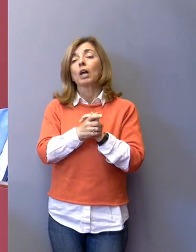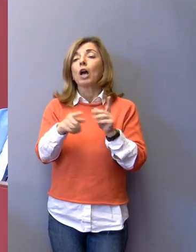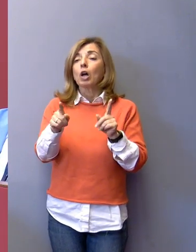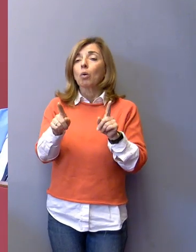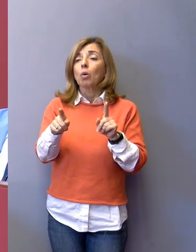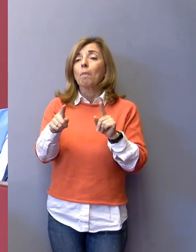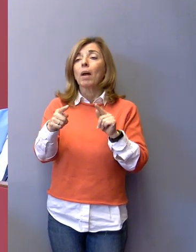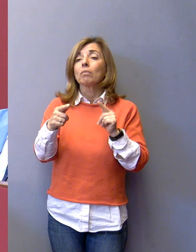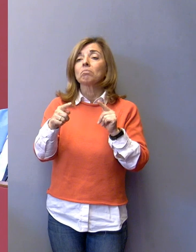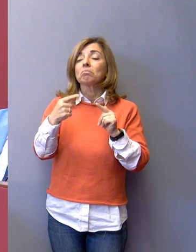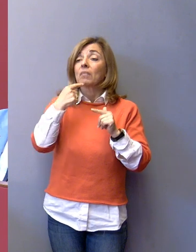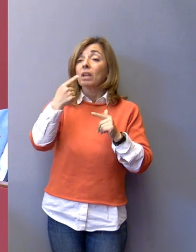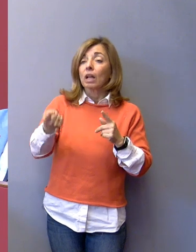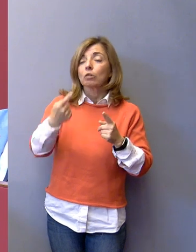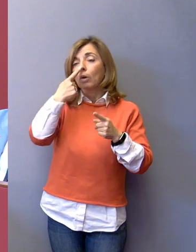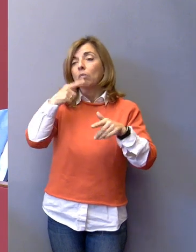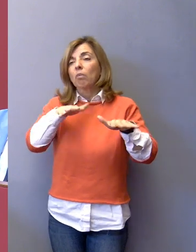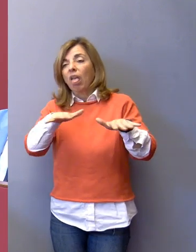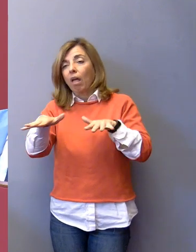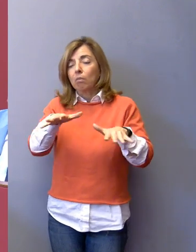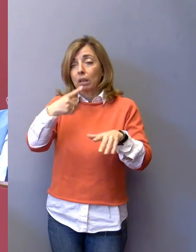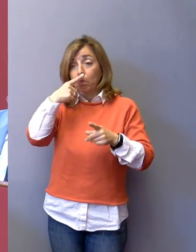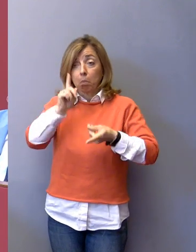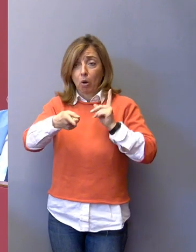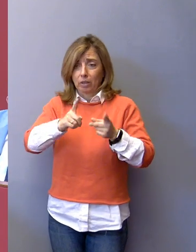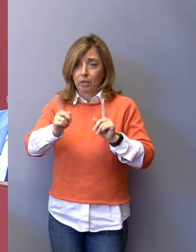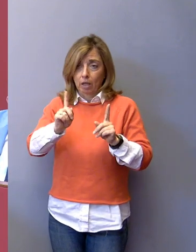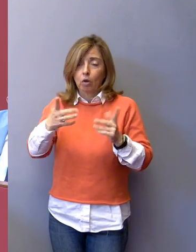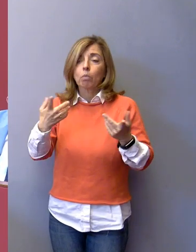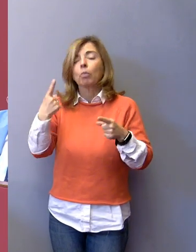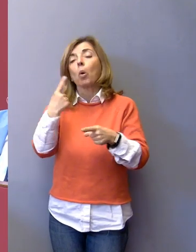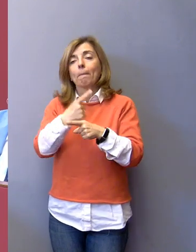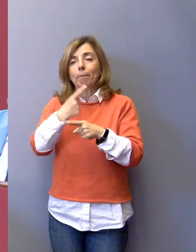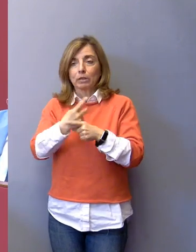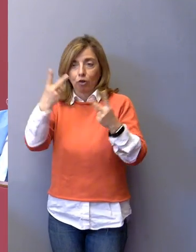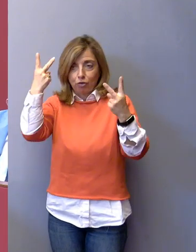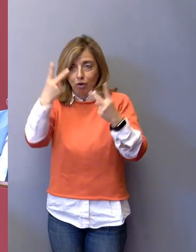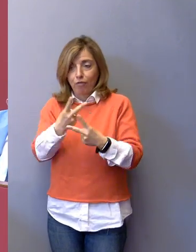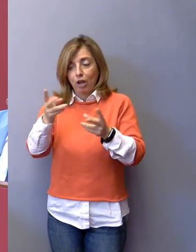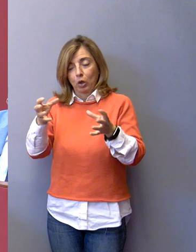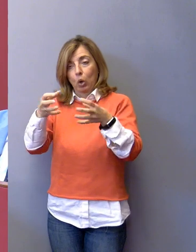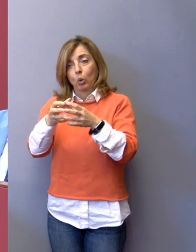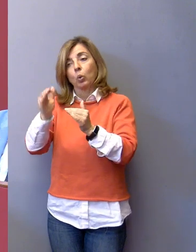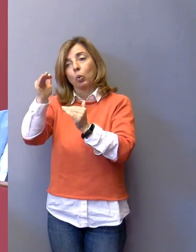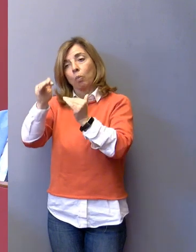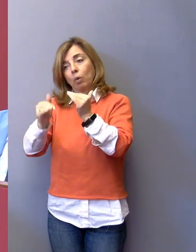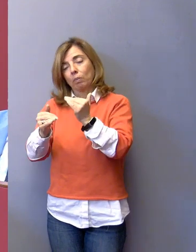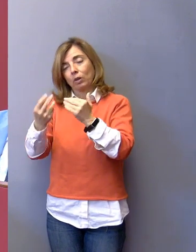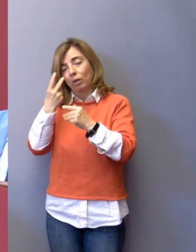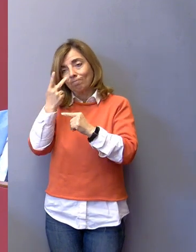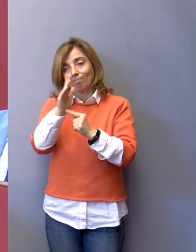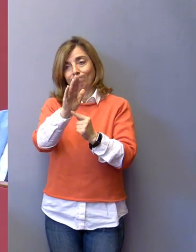di polemica politica ma proprio di un'esigenza seria che la minoranza in questo momento sta portando All'attenzione